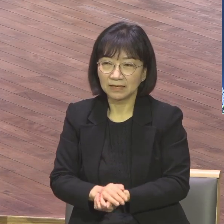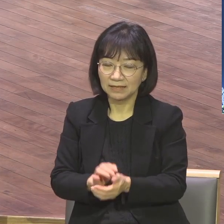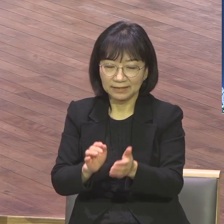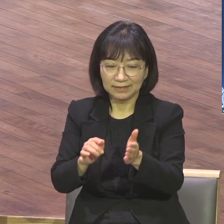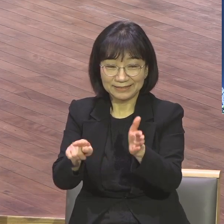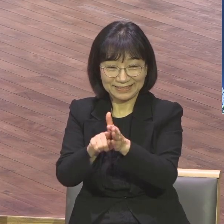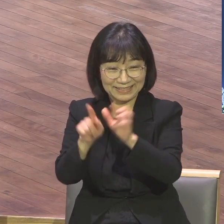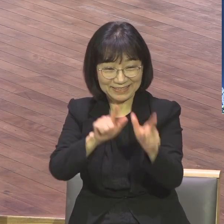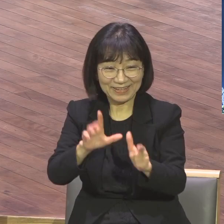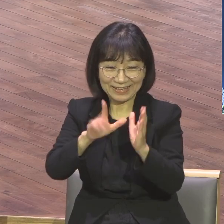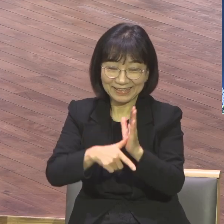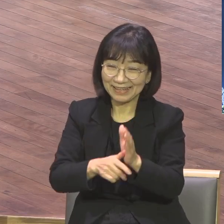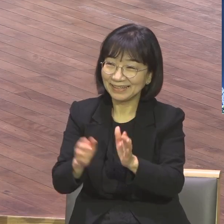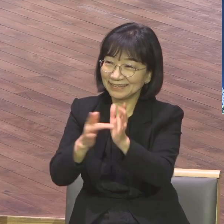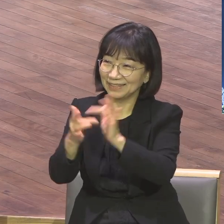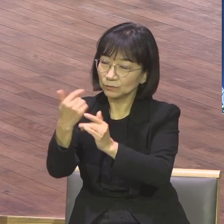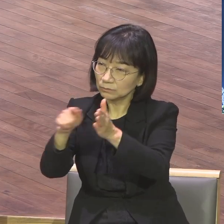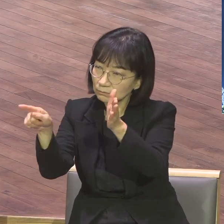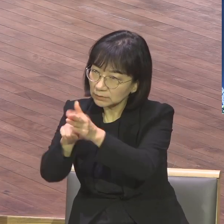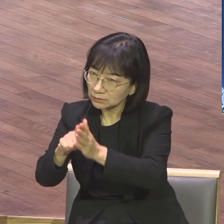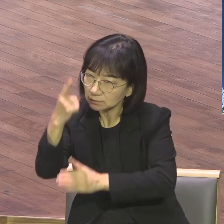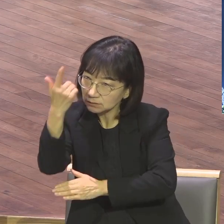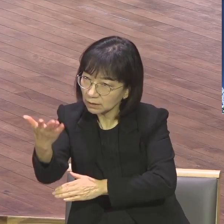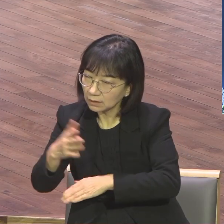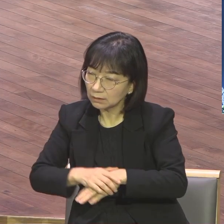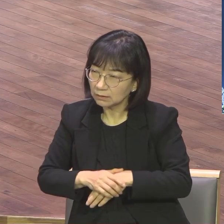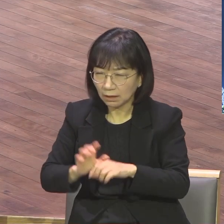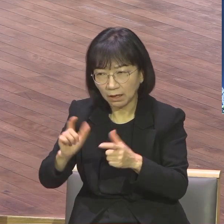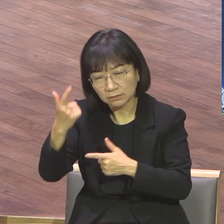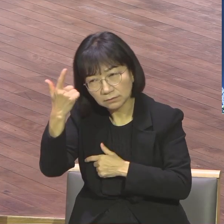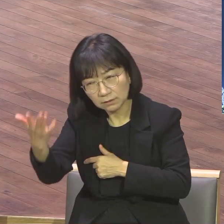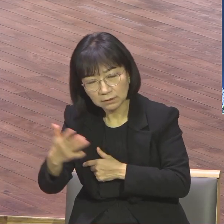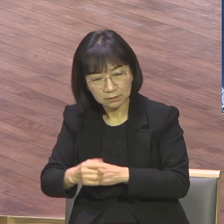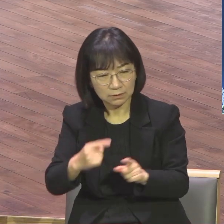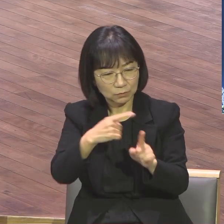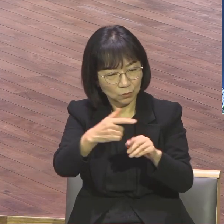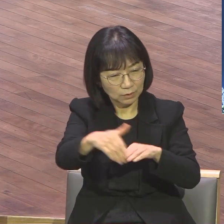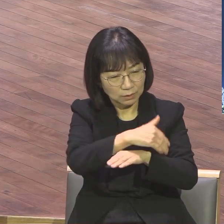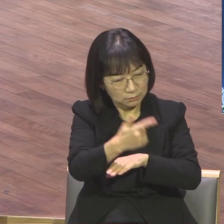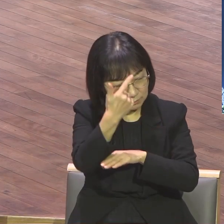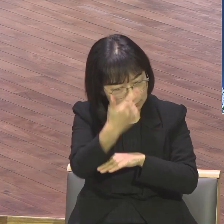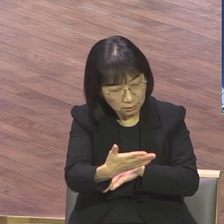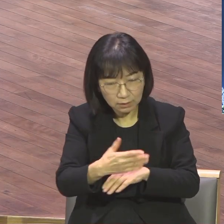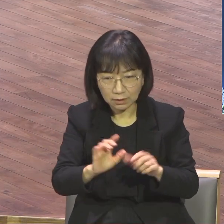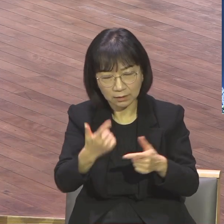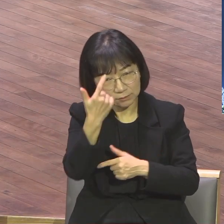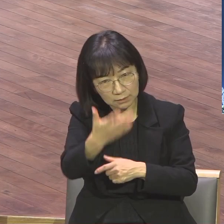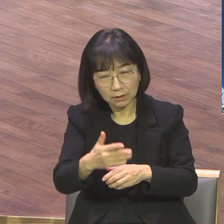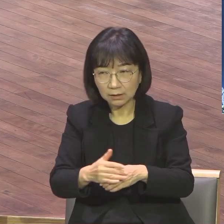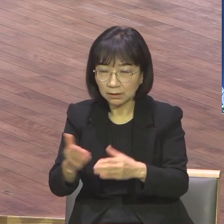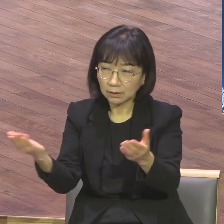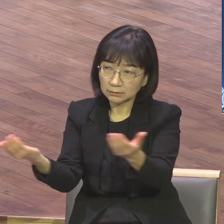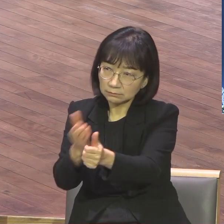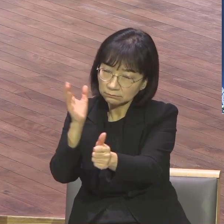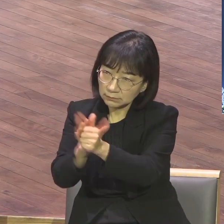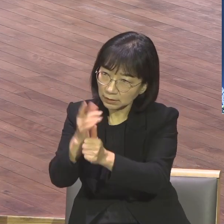믿는 건지 안 믿는 건지 교회를 다니는 건지 안 다니는 건지 직분을 맡은 건지 안 맡은 건지